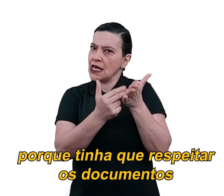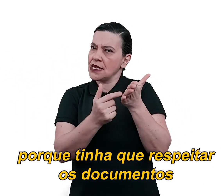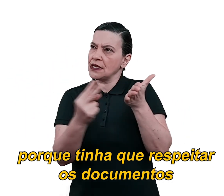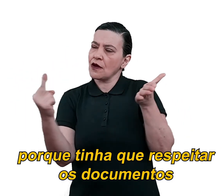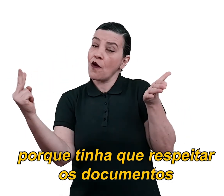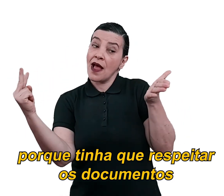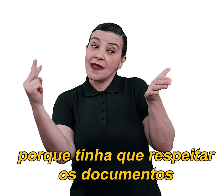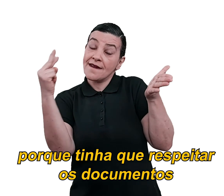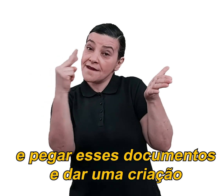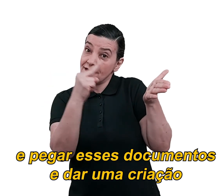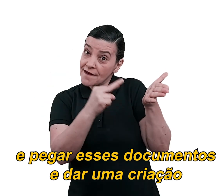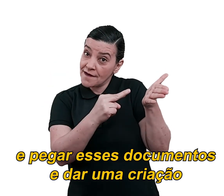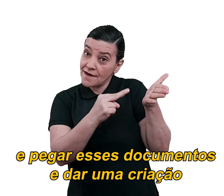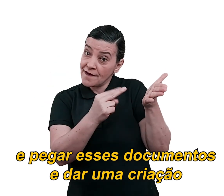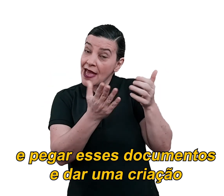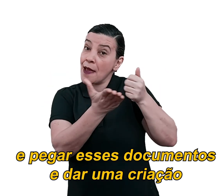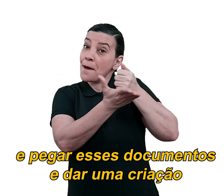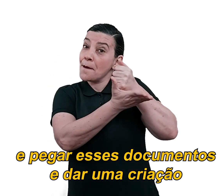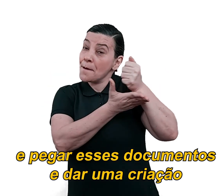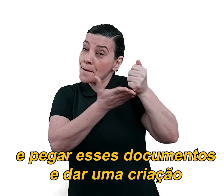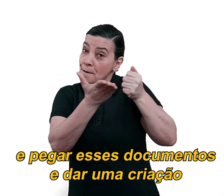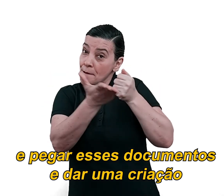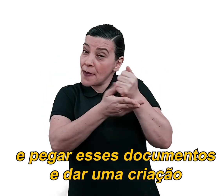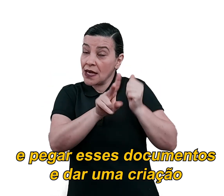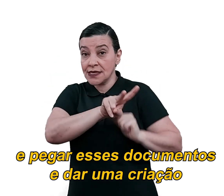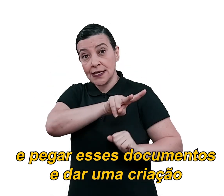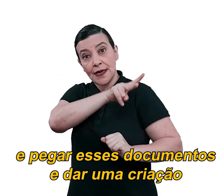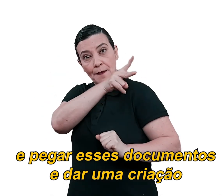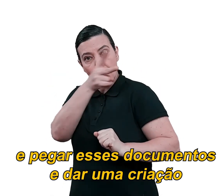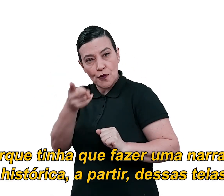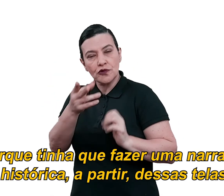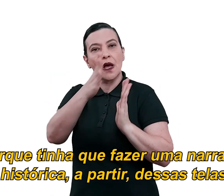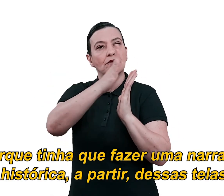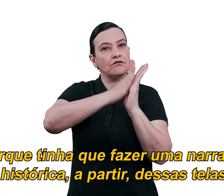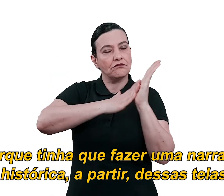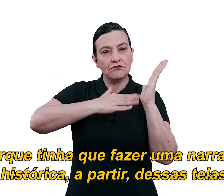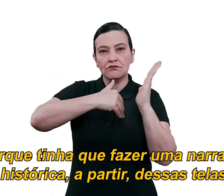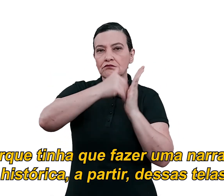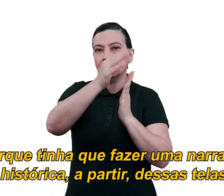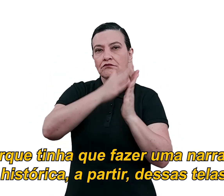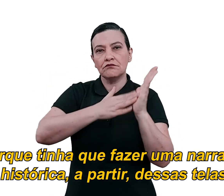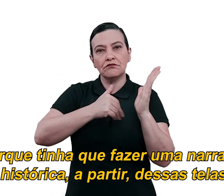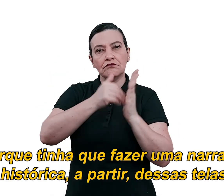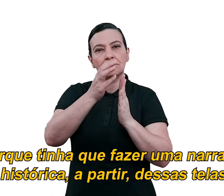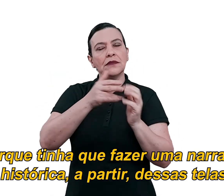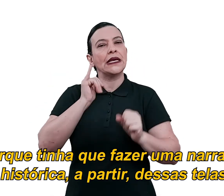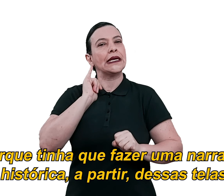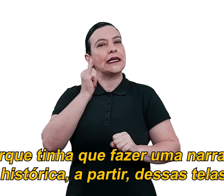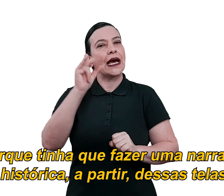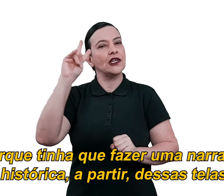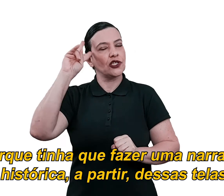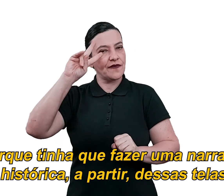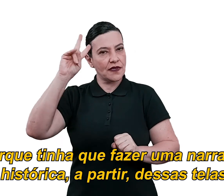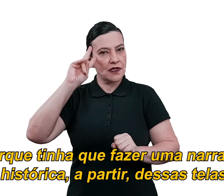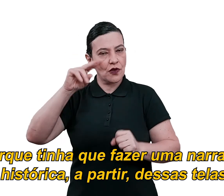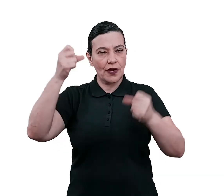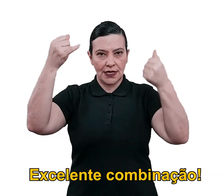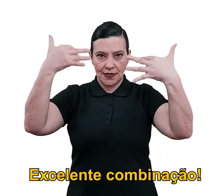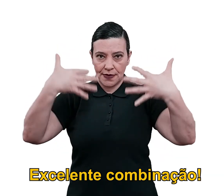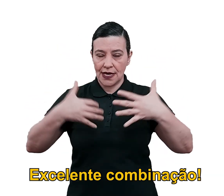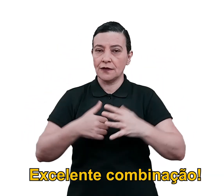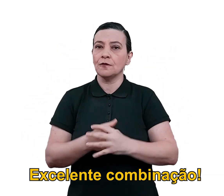que respeitar os documentos e pegar esses documentos e dar uma criação, porque tinha que fazer uma narrativa histórica a partir dessas